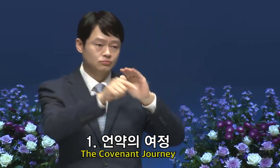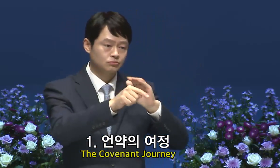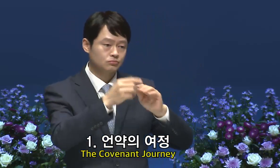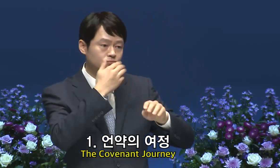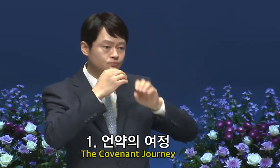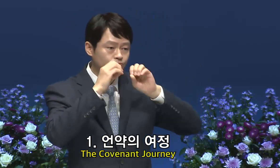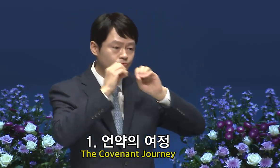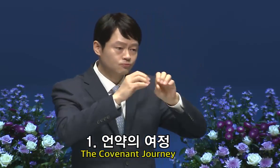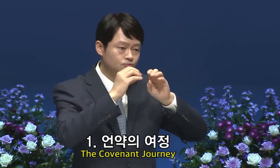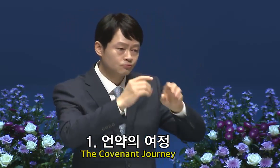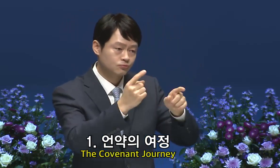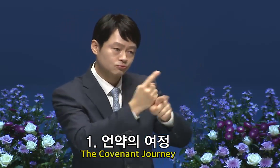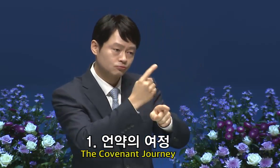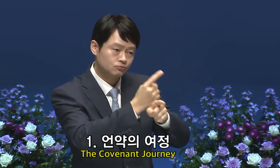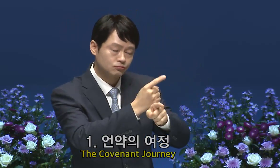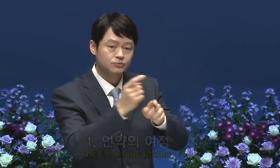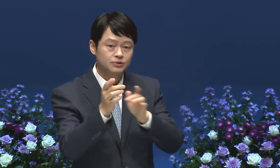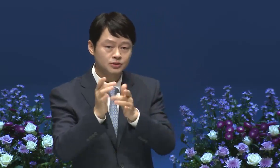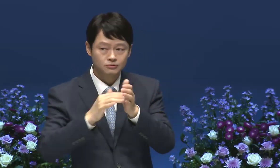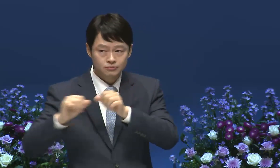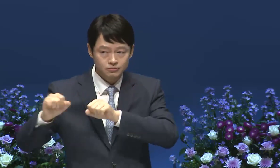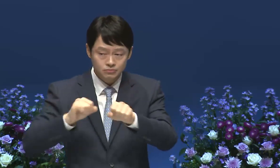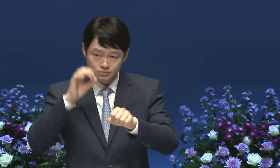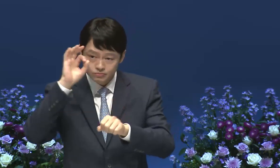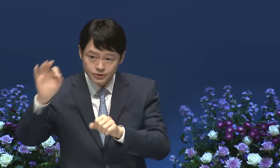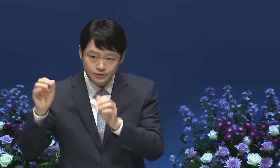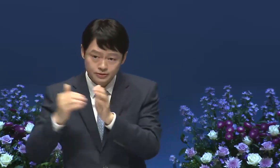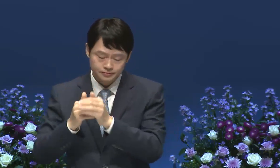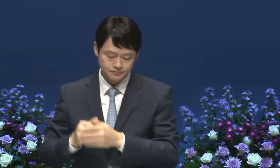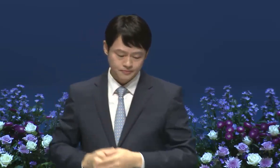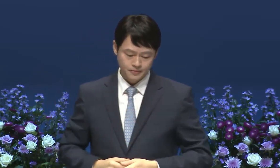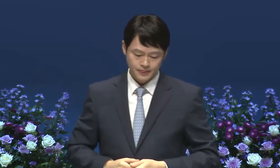예수님께서는 여러 지역을 다니시면서 공생의 사역을 하셨습니다.